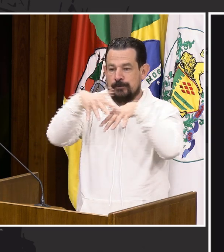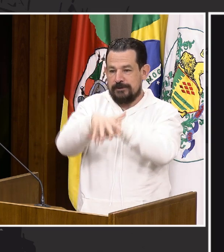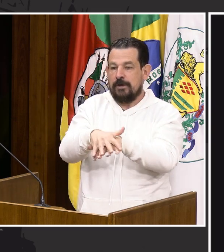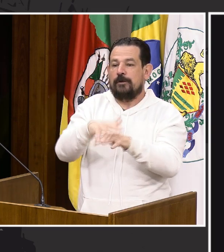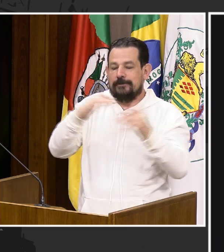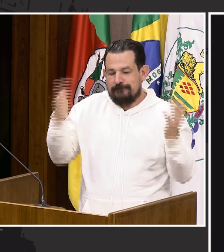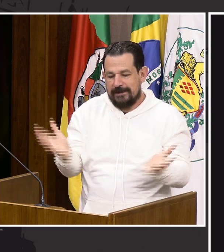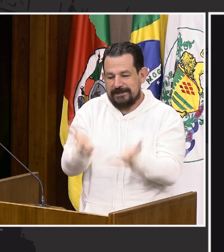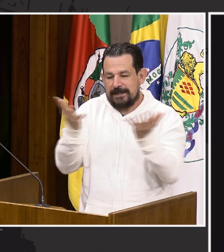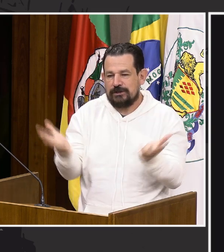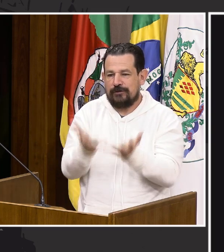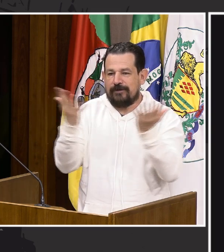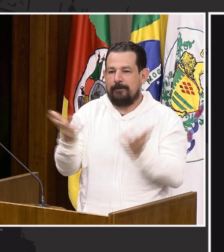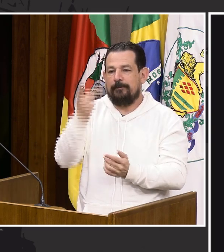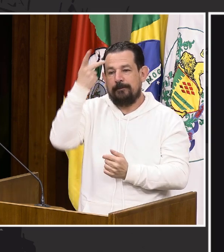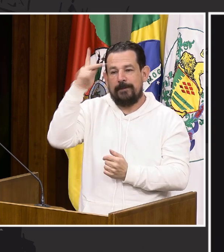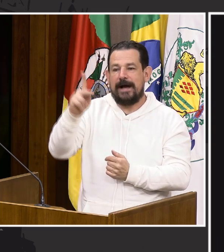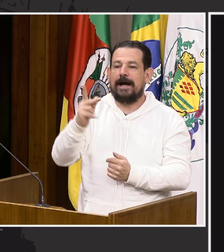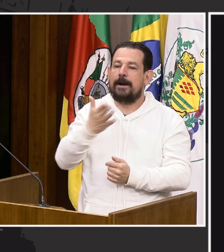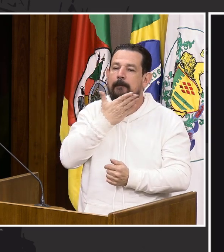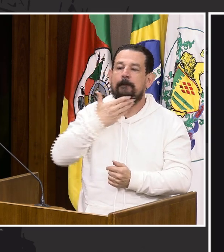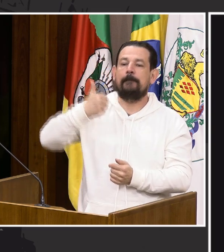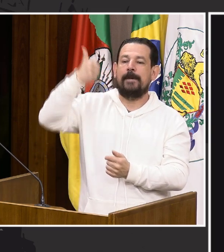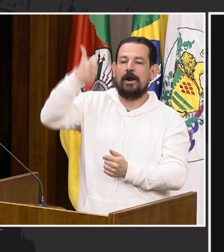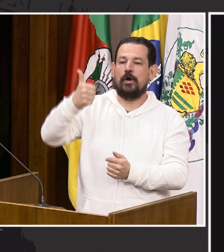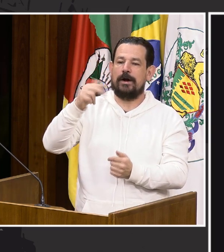né, através de uma parceria